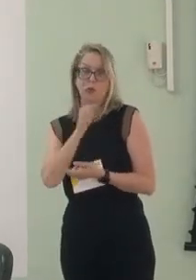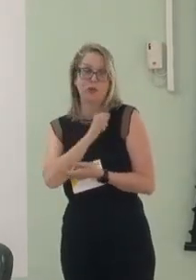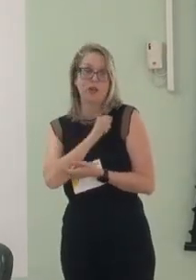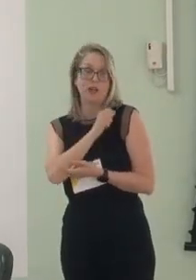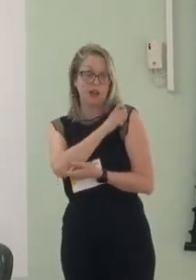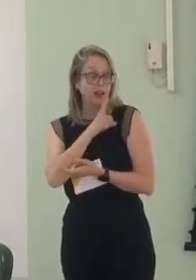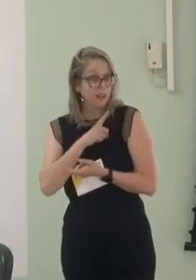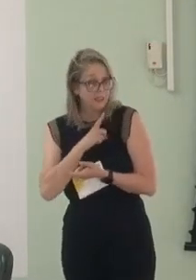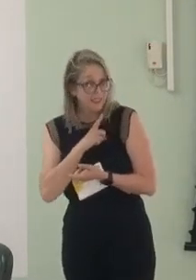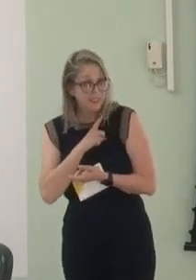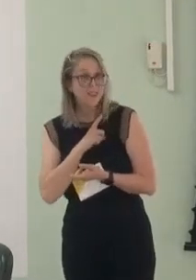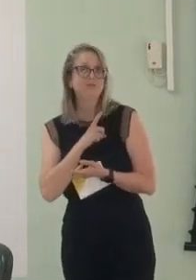Anderson